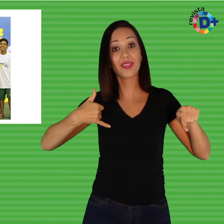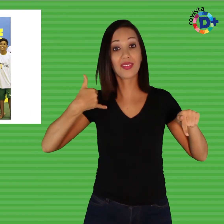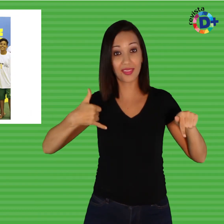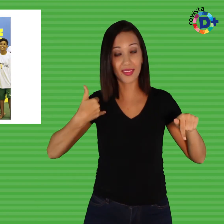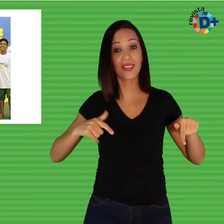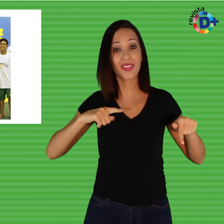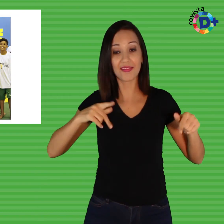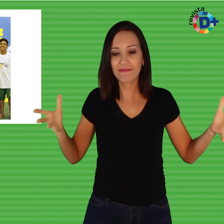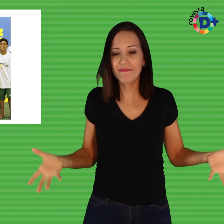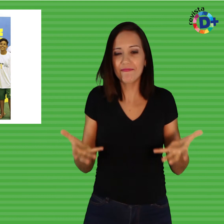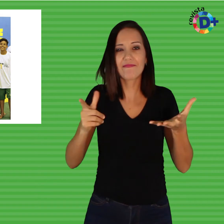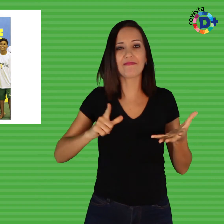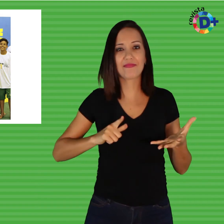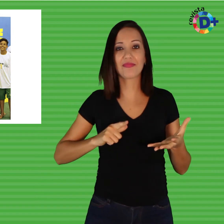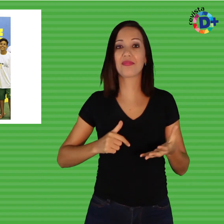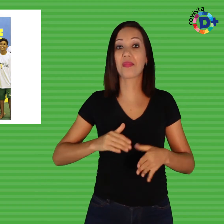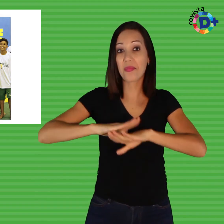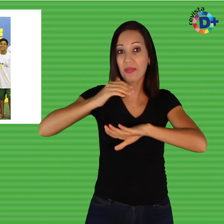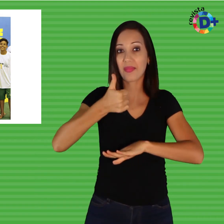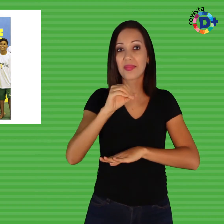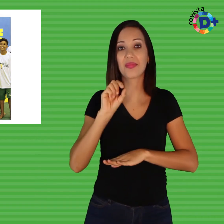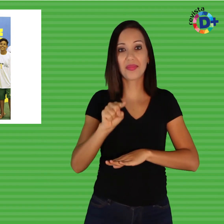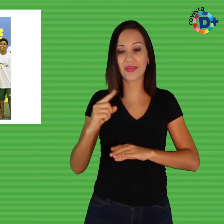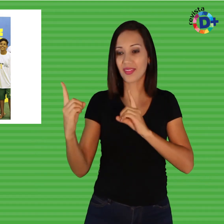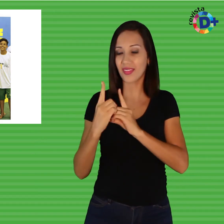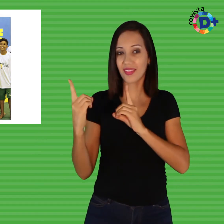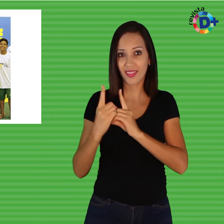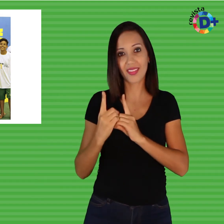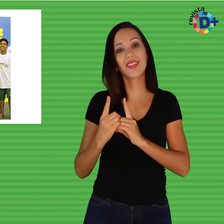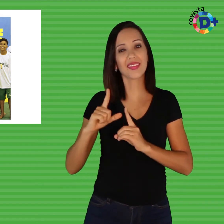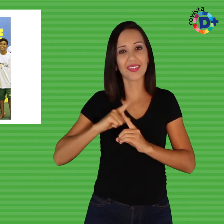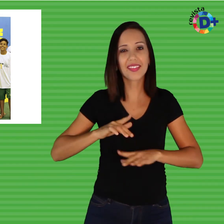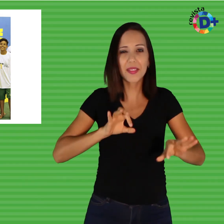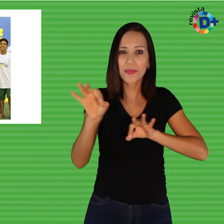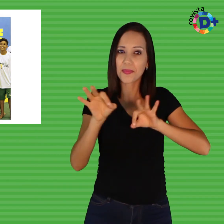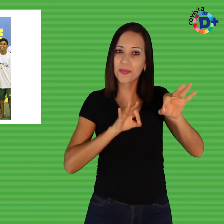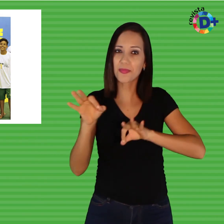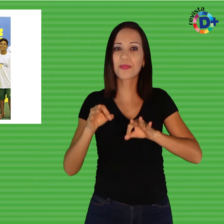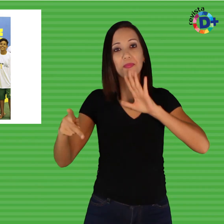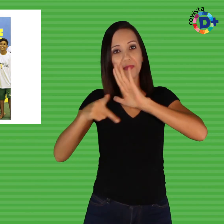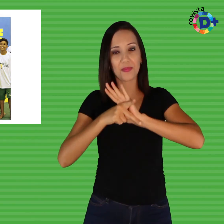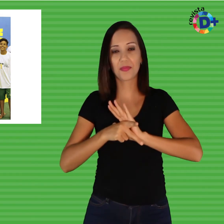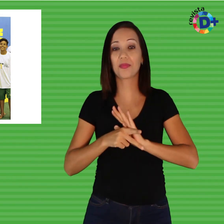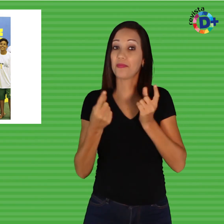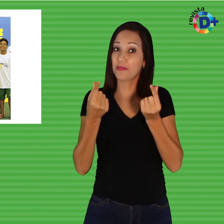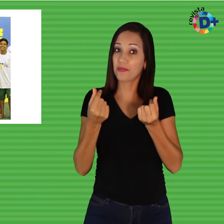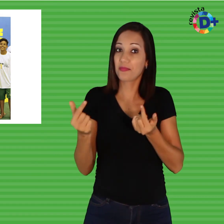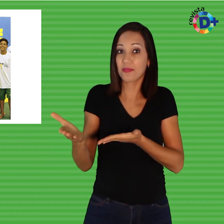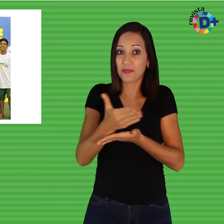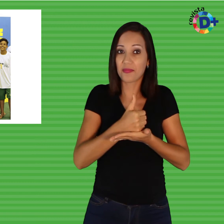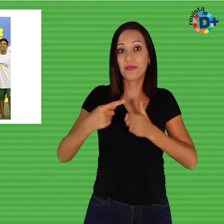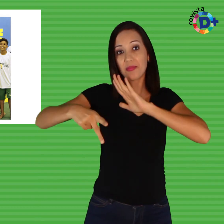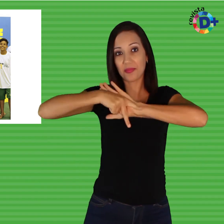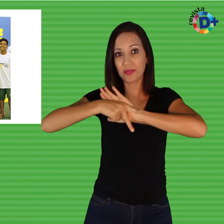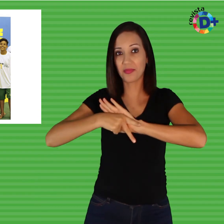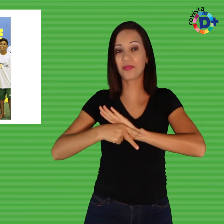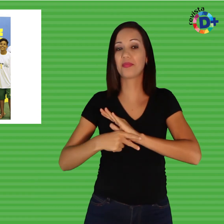17 anos, impactando mais de 10 mil pessoas. O projeto é mantido com recursos próprios, doações